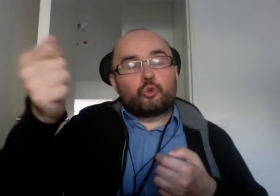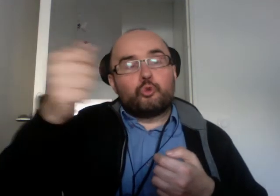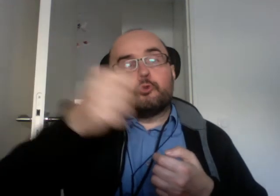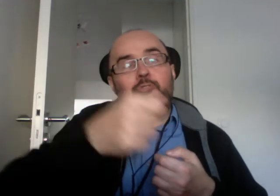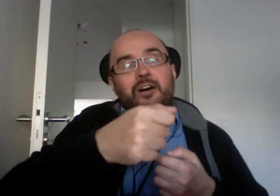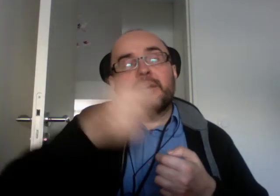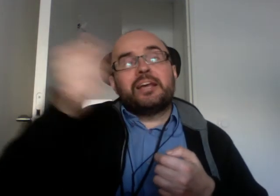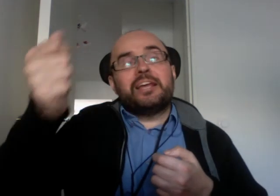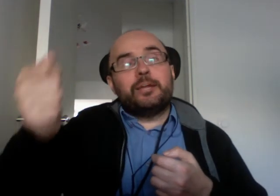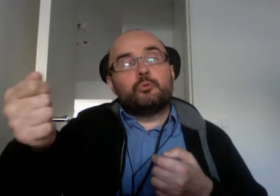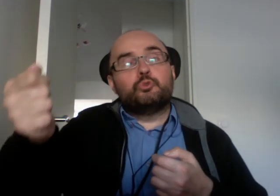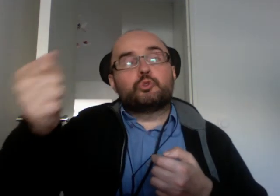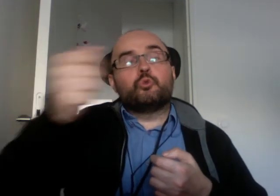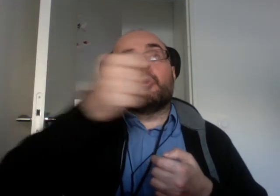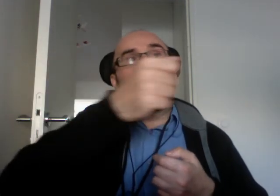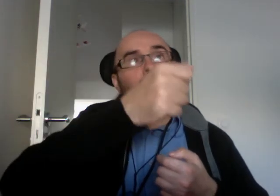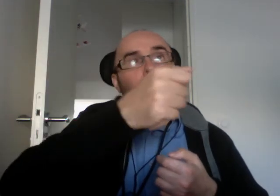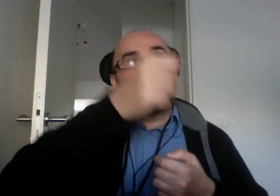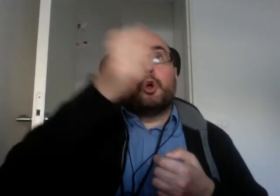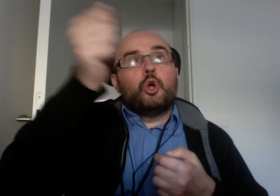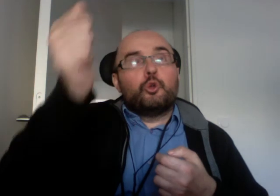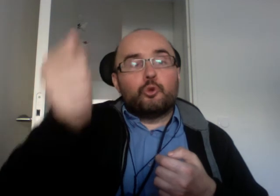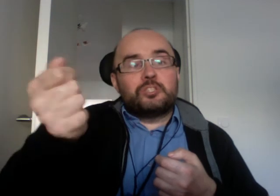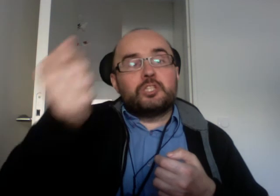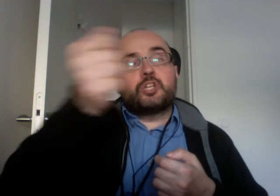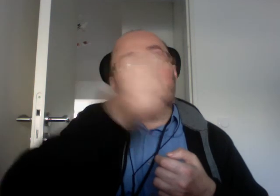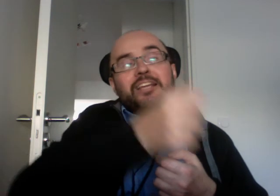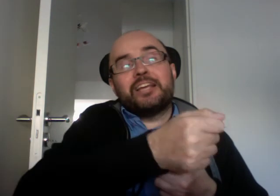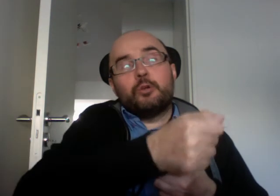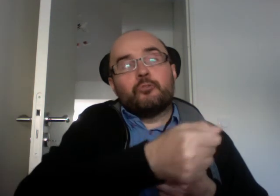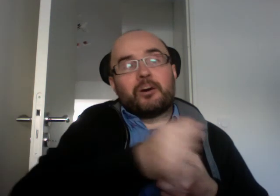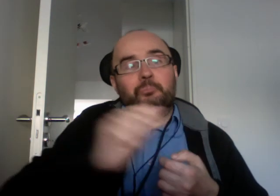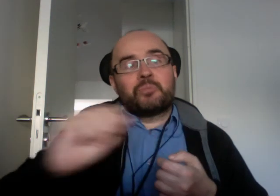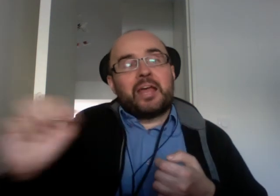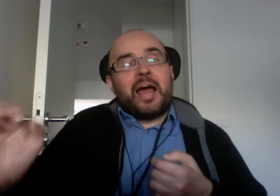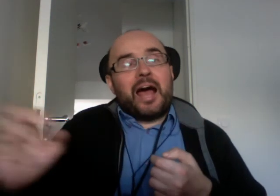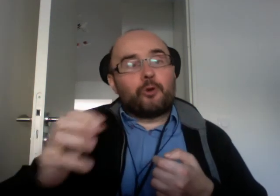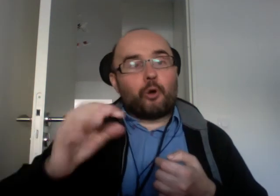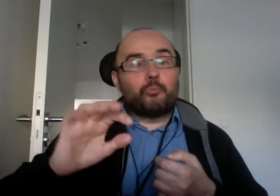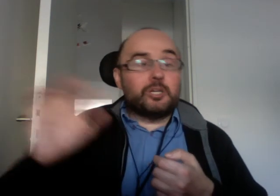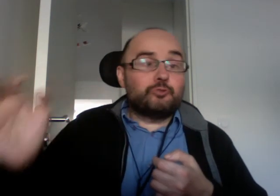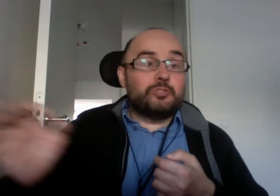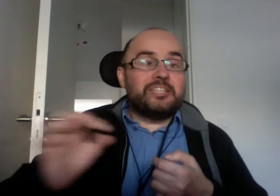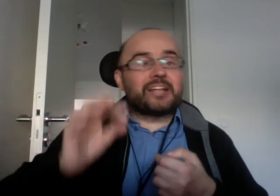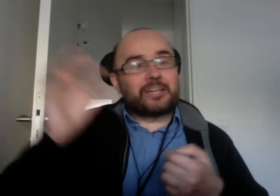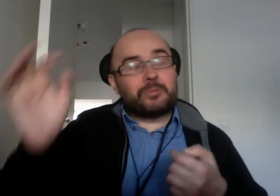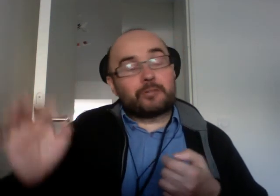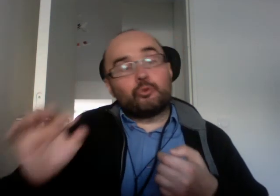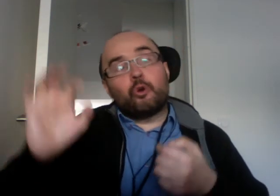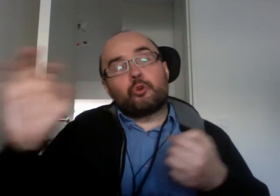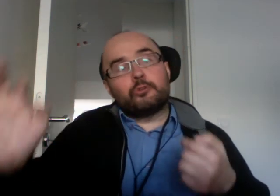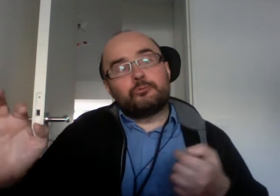le vin et le bouchon, entre l'oxygène et le vin. Alors moi je vous dis à très bientôt, encore une fois,